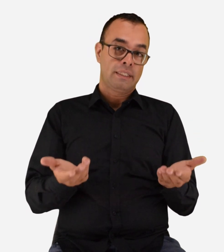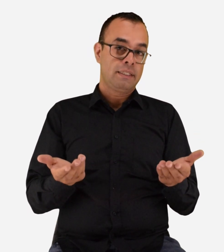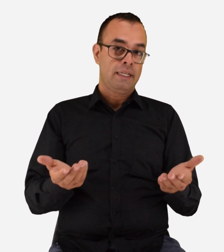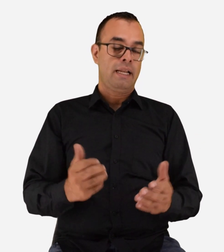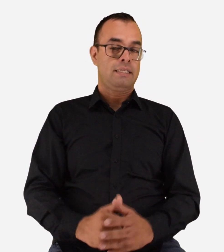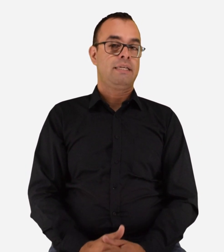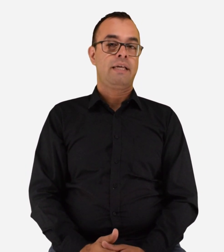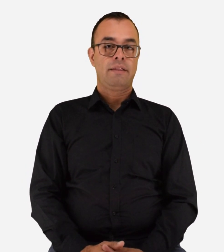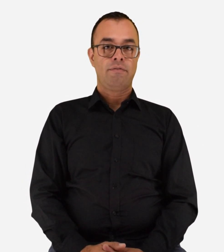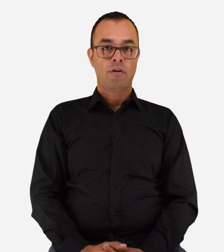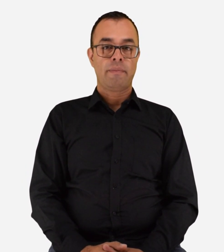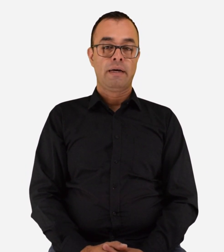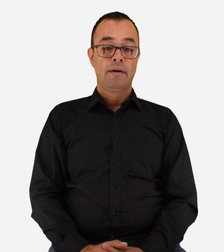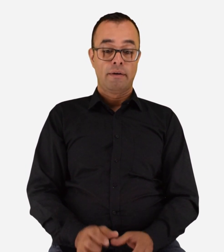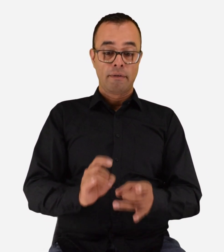ser de la siguiente forma.